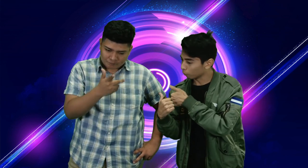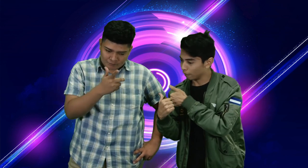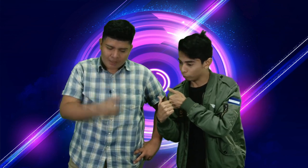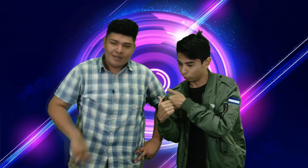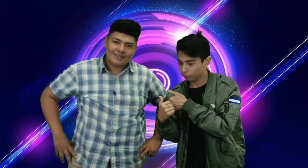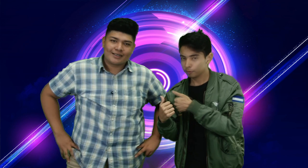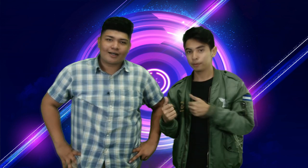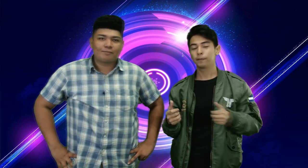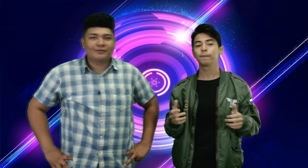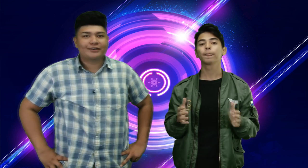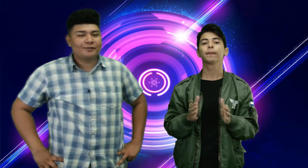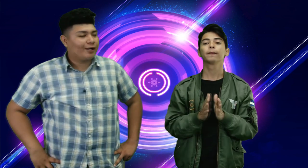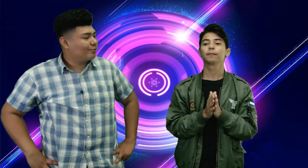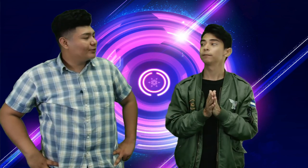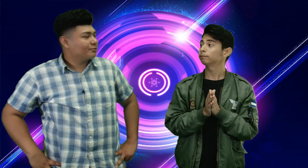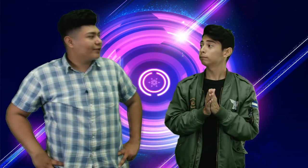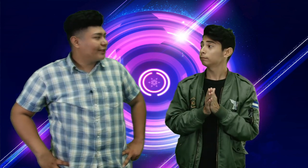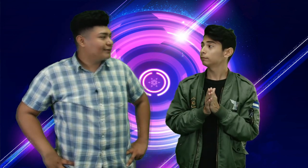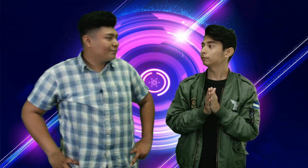quisiera responder igual que